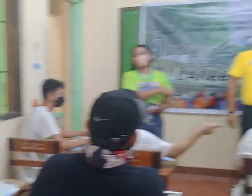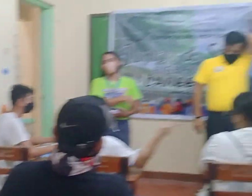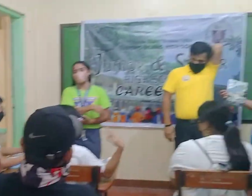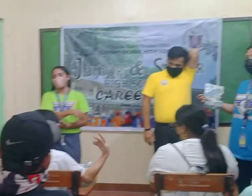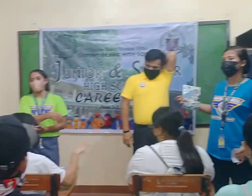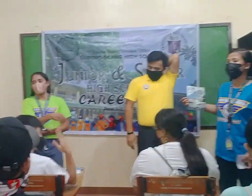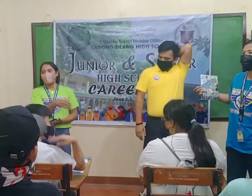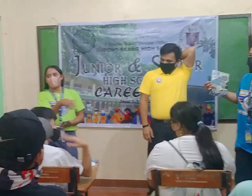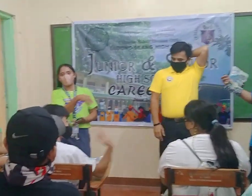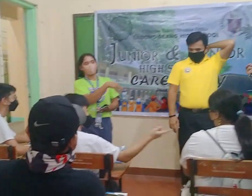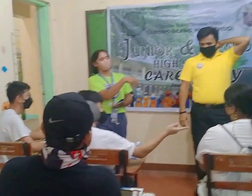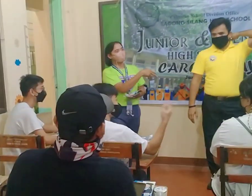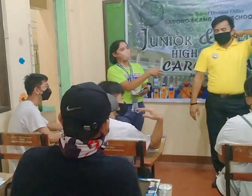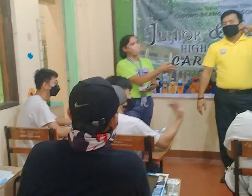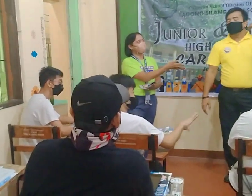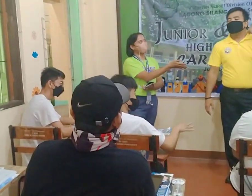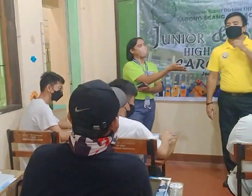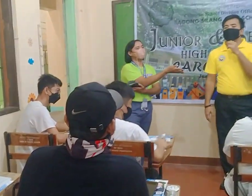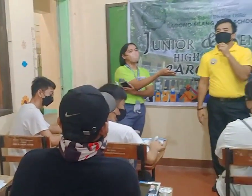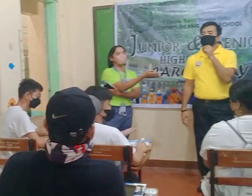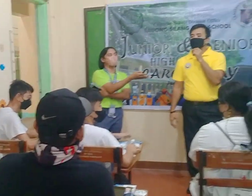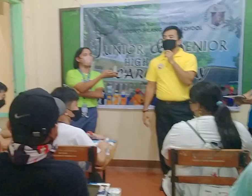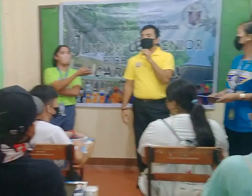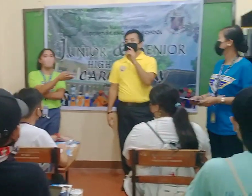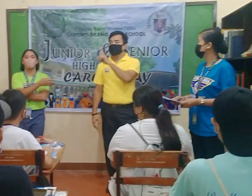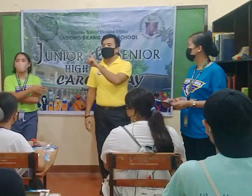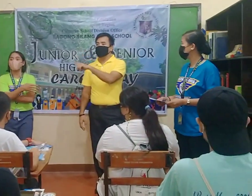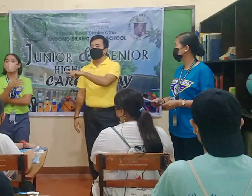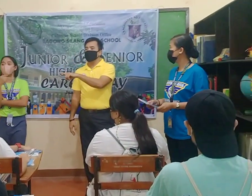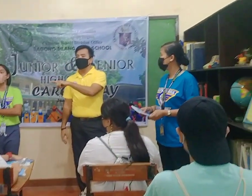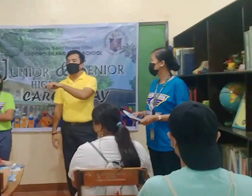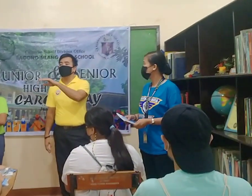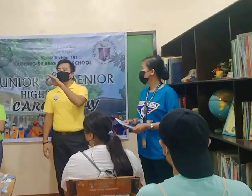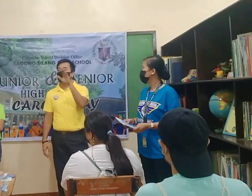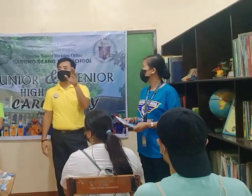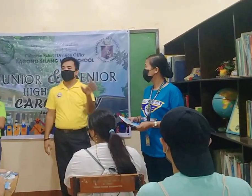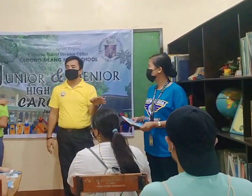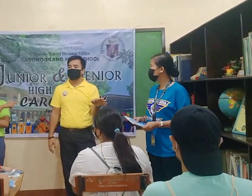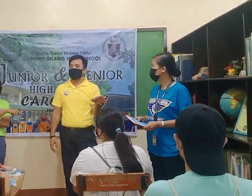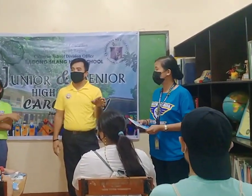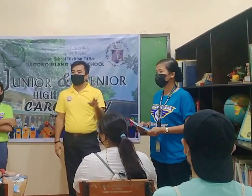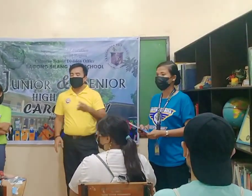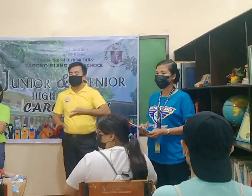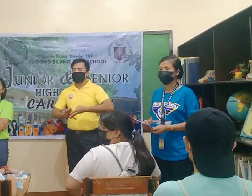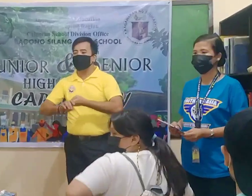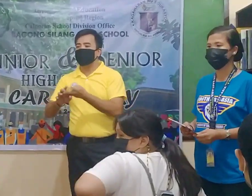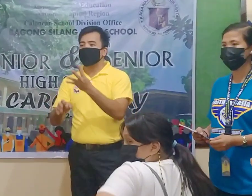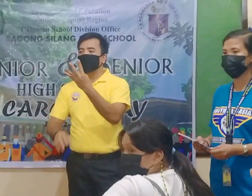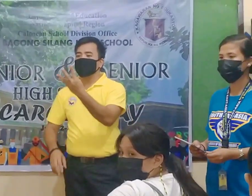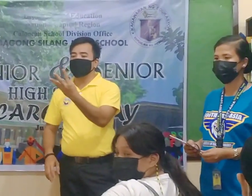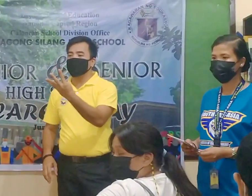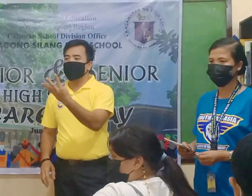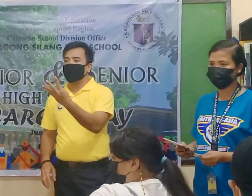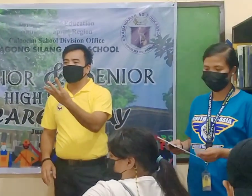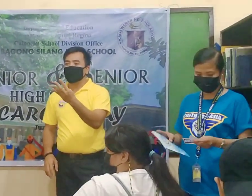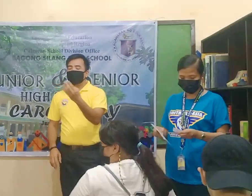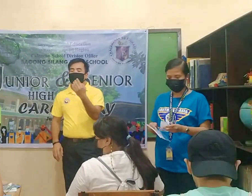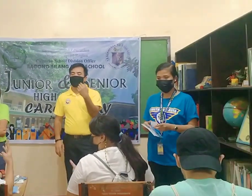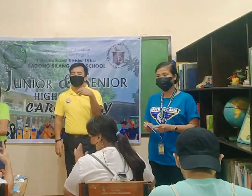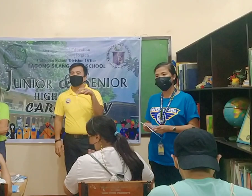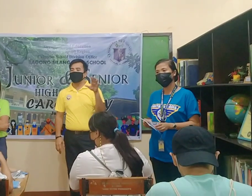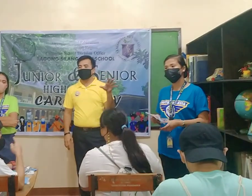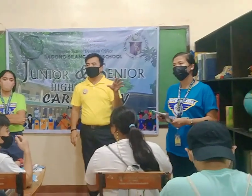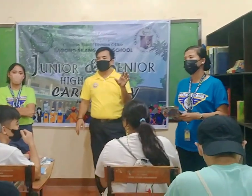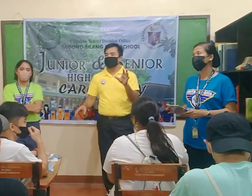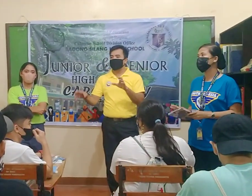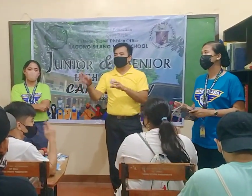Sorry. interpreter lang po? Interpreter. Meron po silang teacher, meron pong interpreter. Apat po kami interpreter, ma'am.